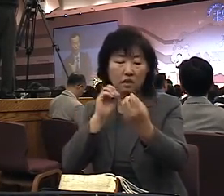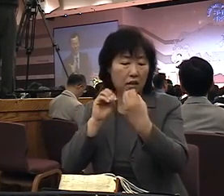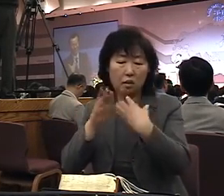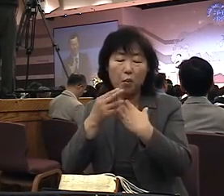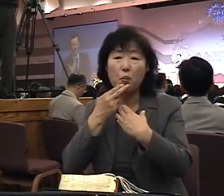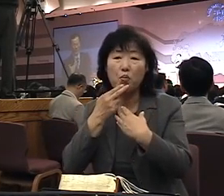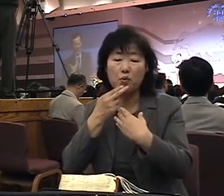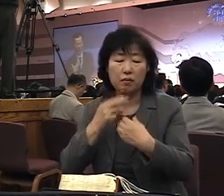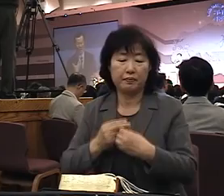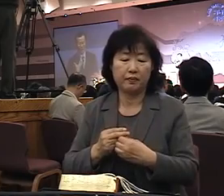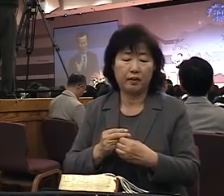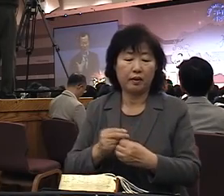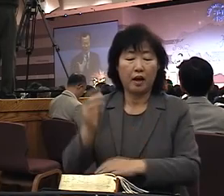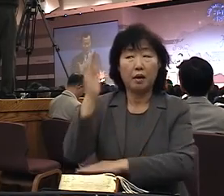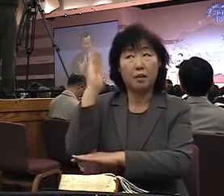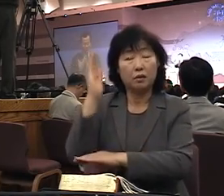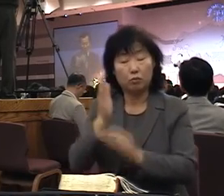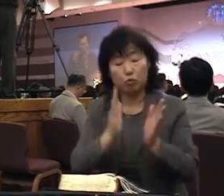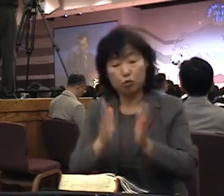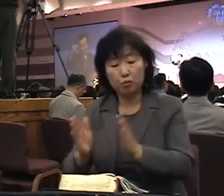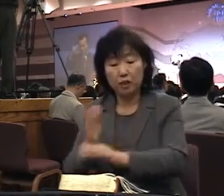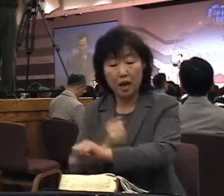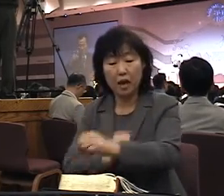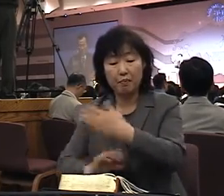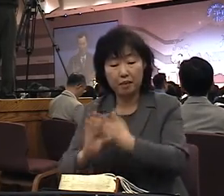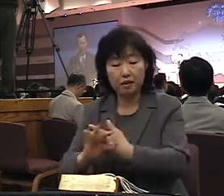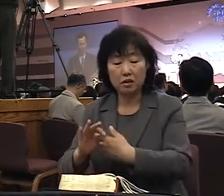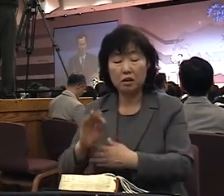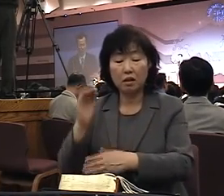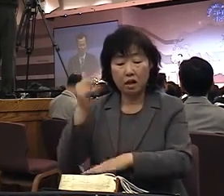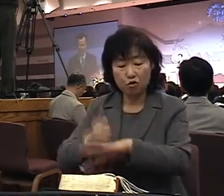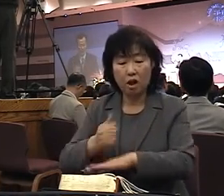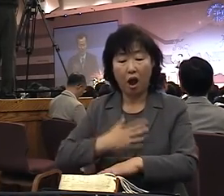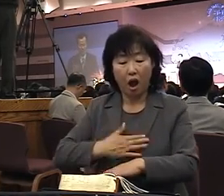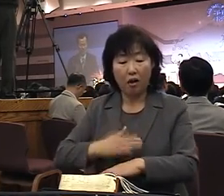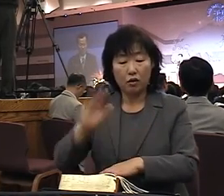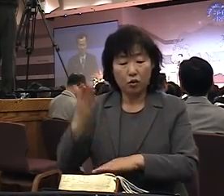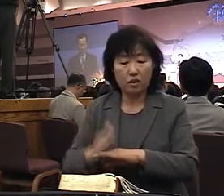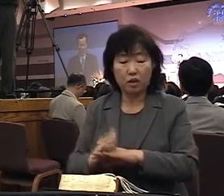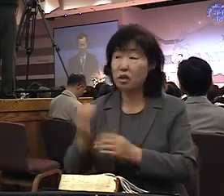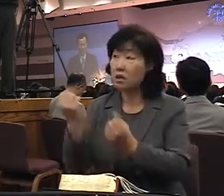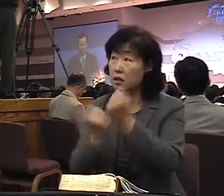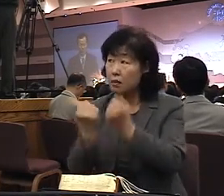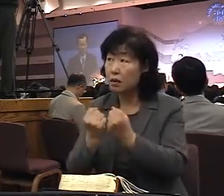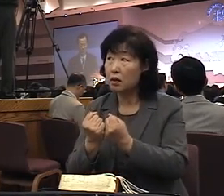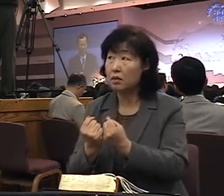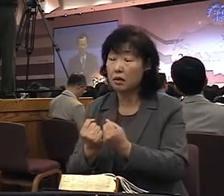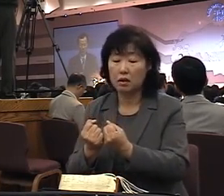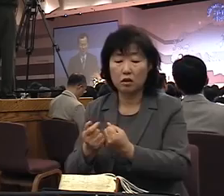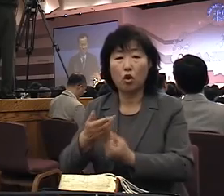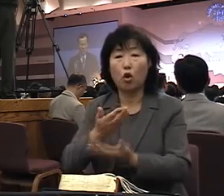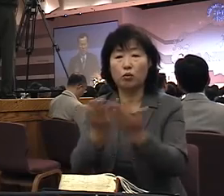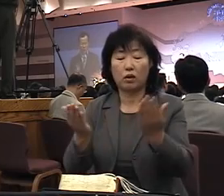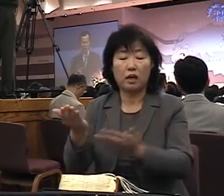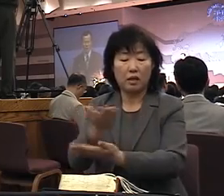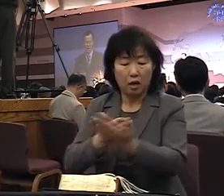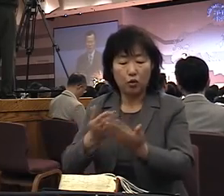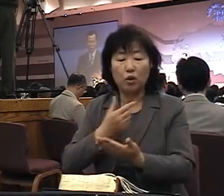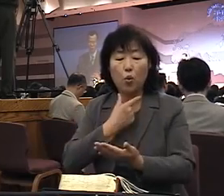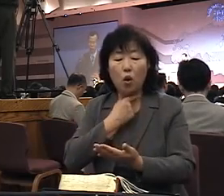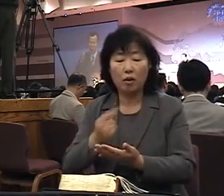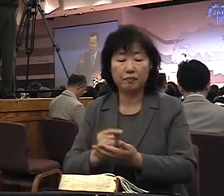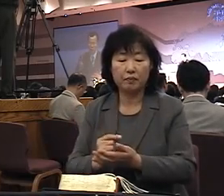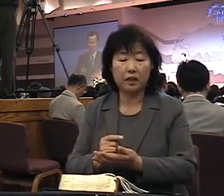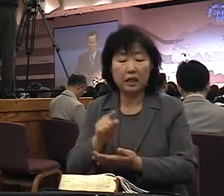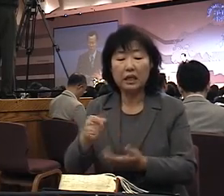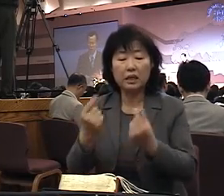말씀을 준비하면서 그 대답을 알게 되었는데 나중에 이제 설교를 쭉 하면서 저는 여러분들과 나누도록 하겠습니다. 하여튼 이렇게